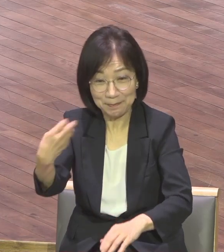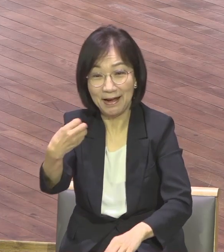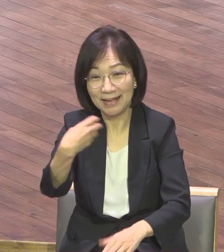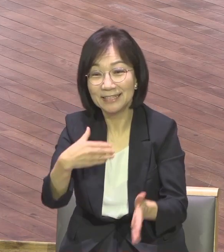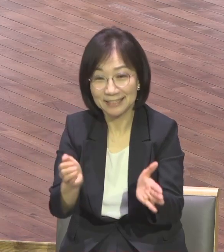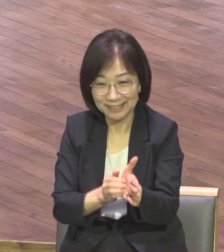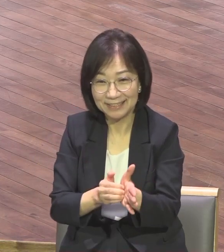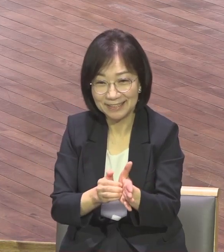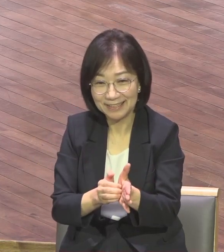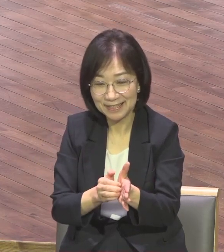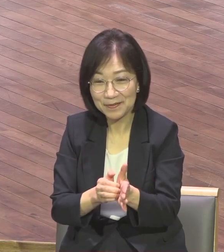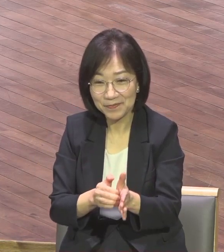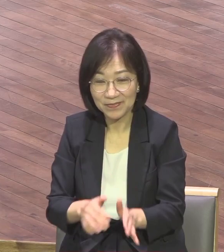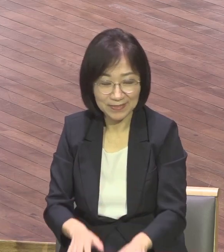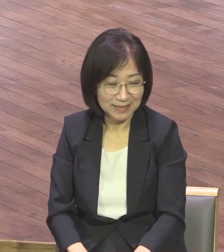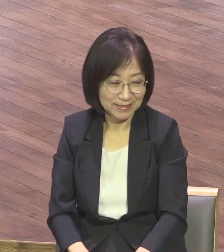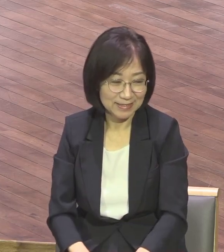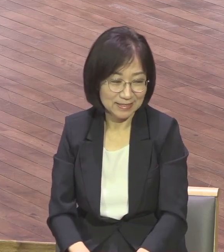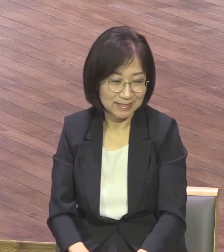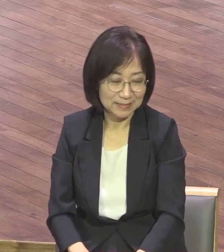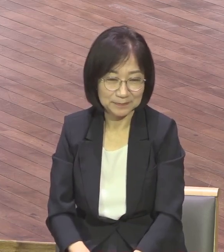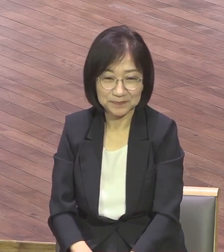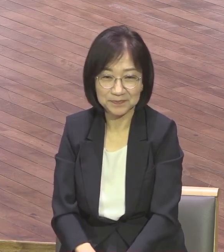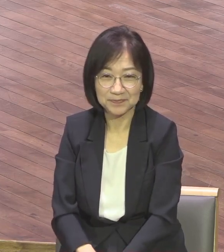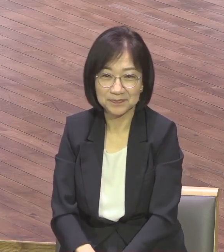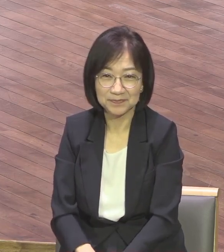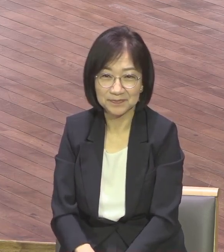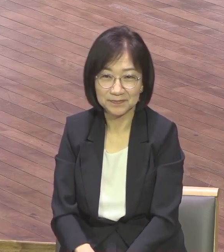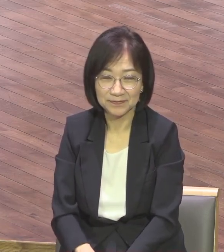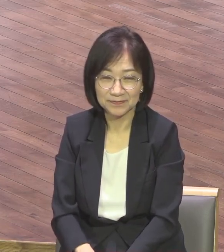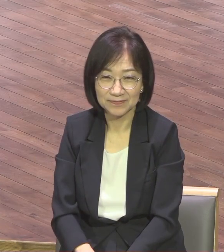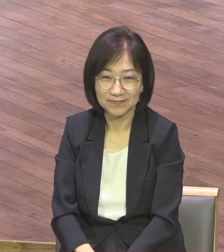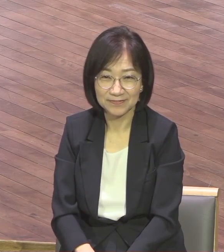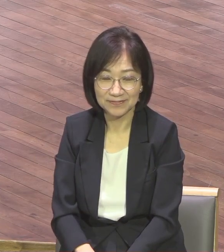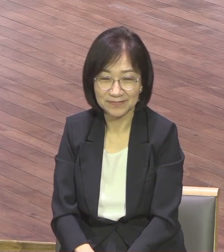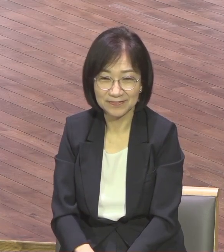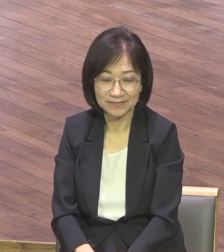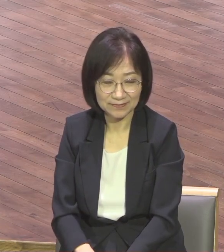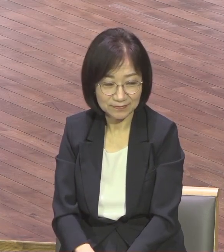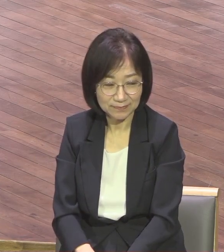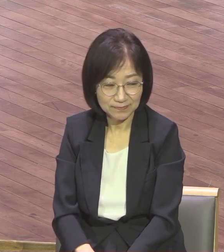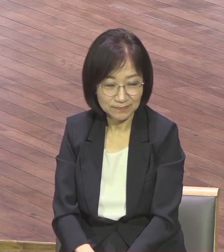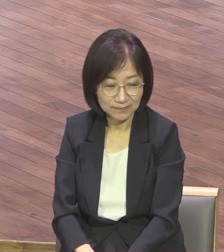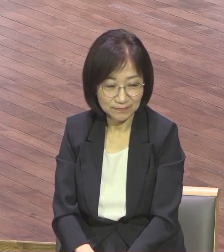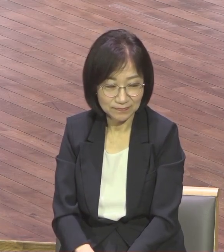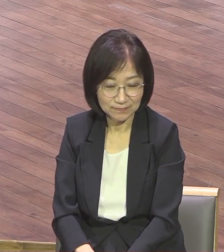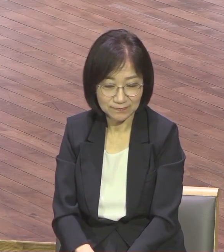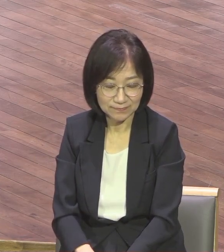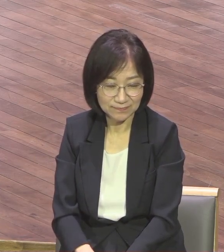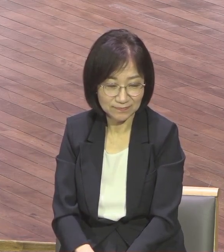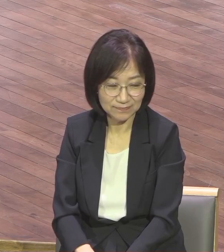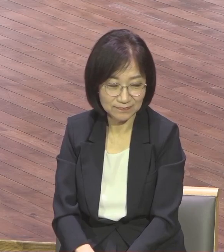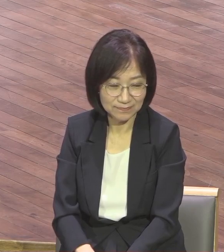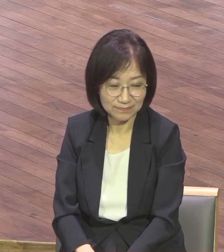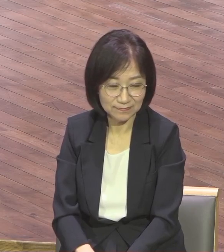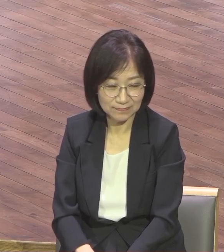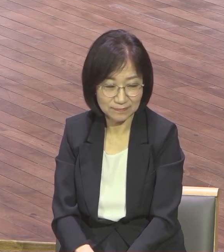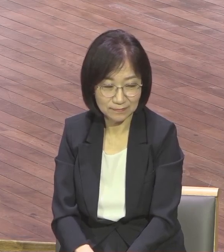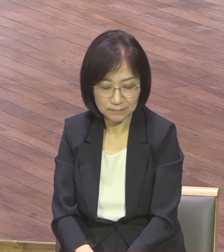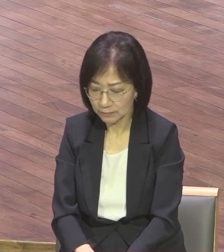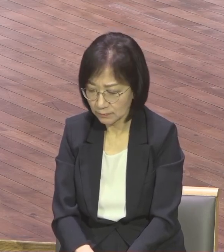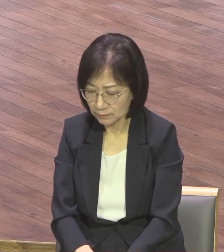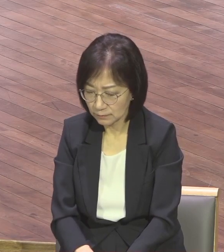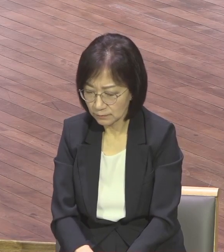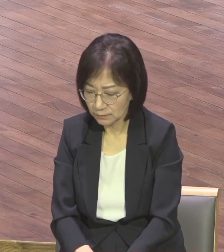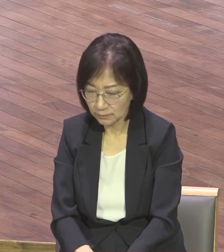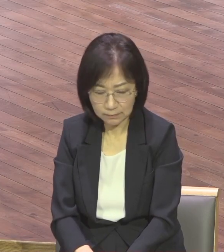사용하시더라고. 쟁이. 쟁이는 전문성이셔야 돼요. 그렇죠? 그래, 그렇게 또, 이 완전히 그냥